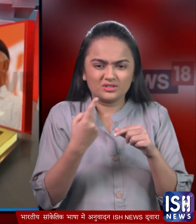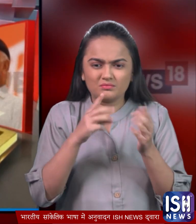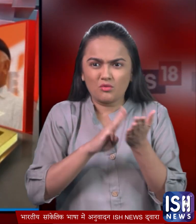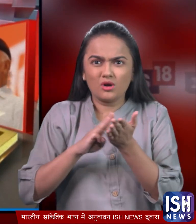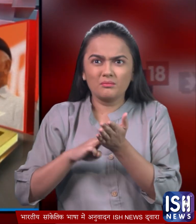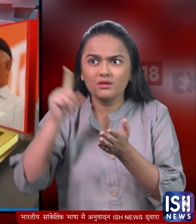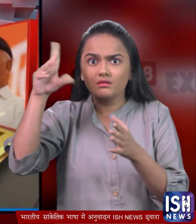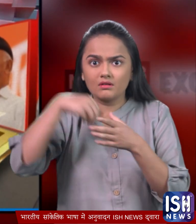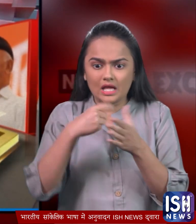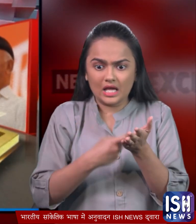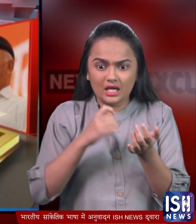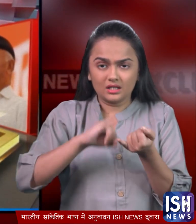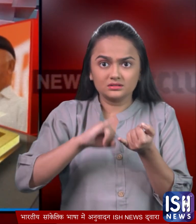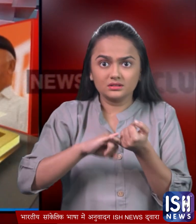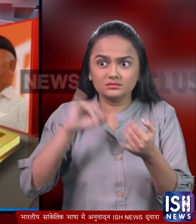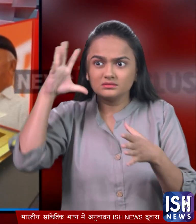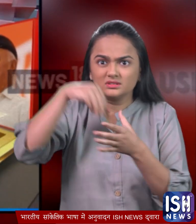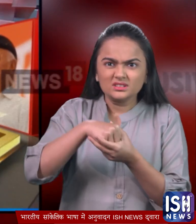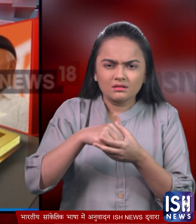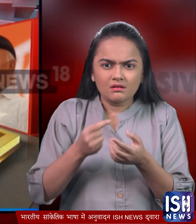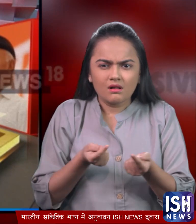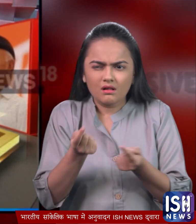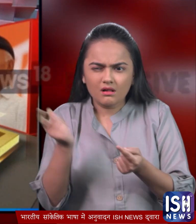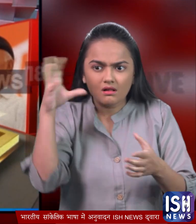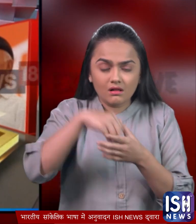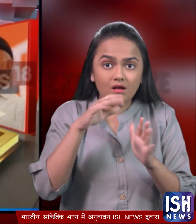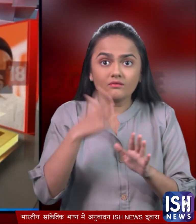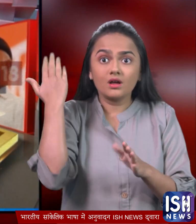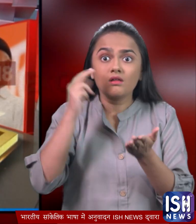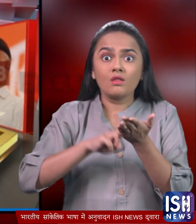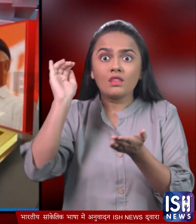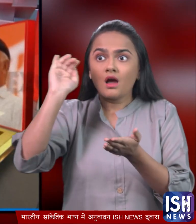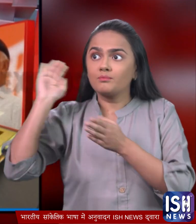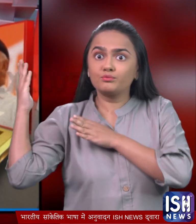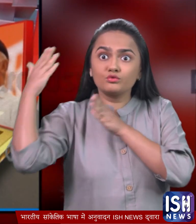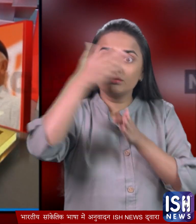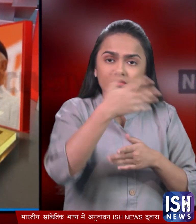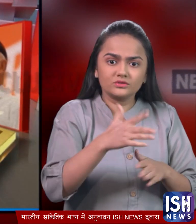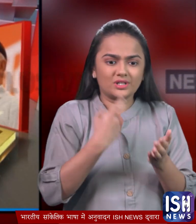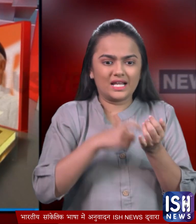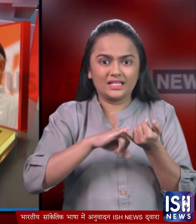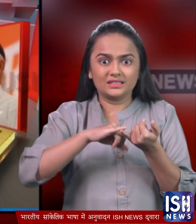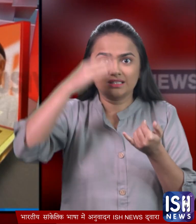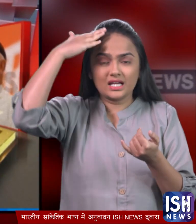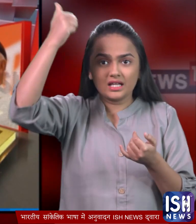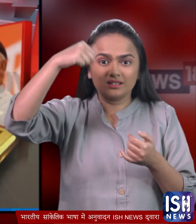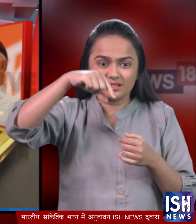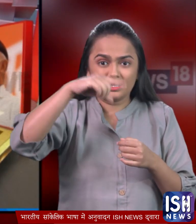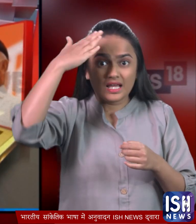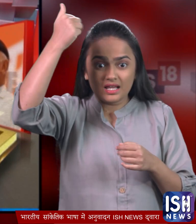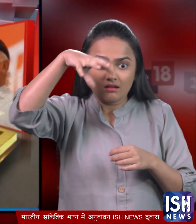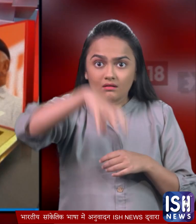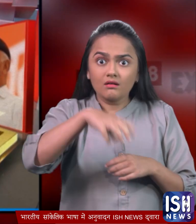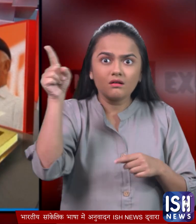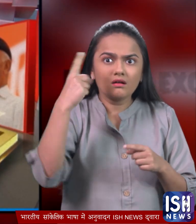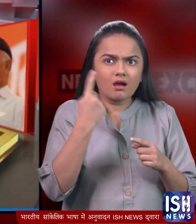के आतंकियों ने आरएसएस मुख्यालय की रेकी की, जिसके लिए वो कुछ दिन पहले नागपुर भी आए थे और आरएसएस हेडक्वार्टर के अलावा शहर के कई अहम ठिकानों